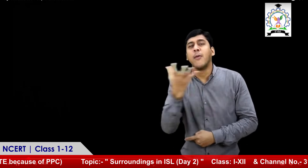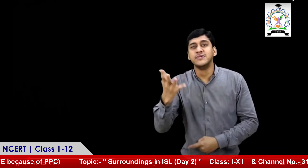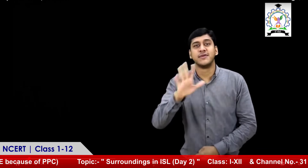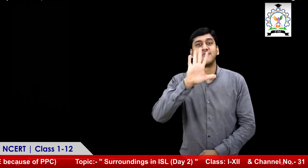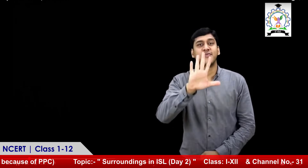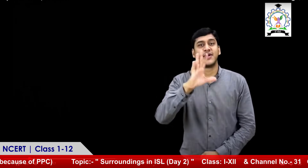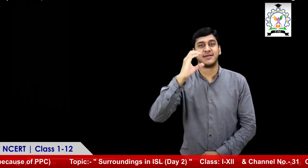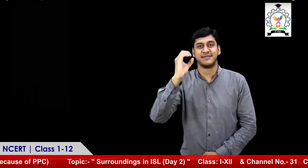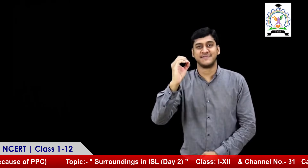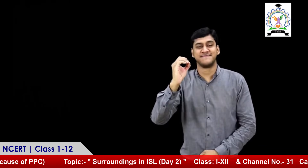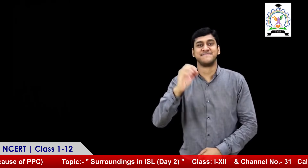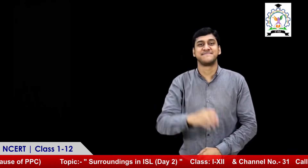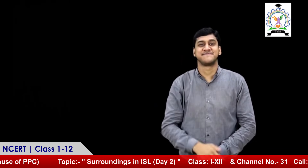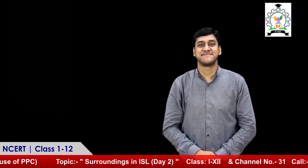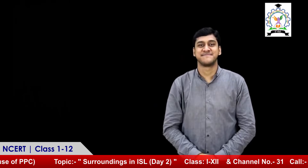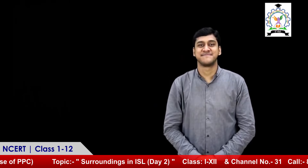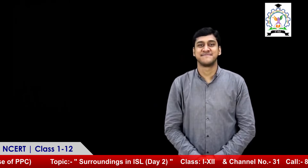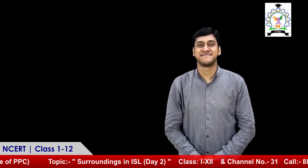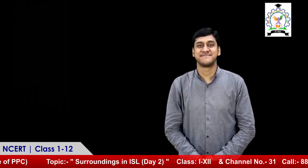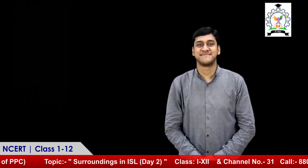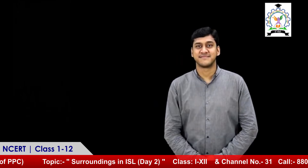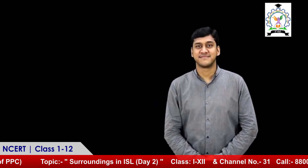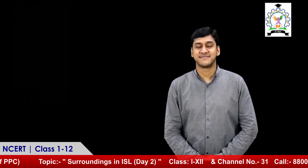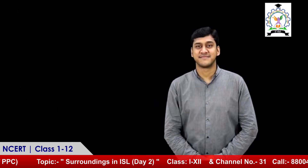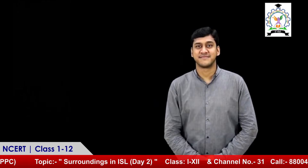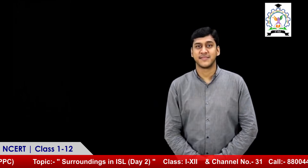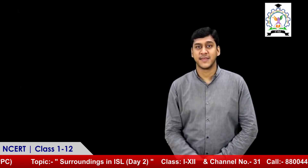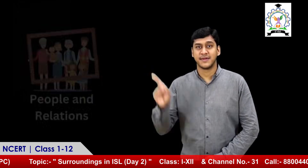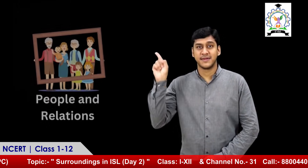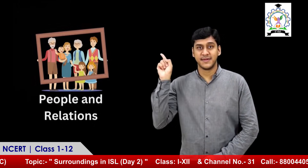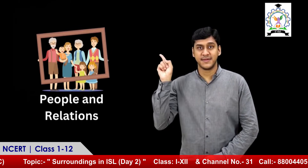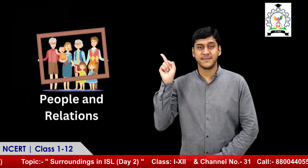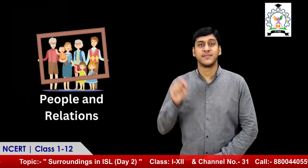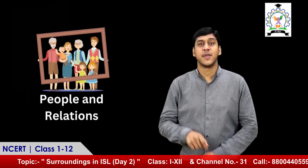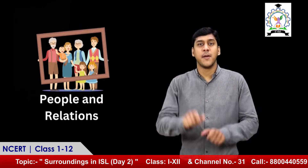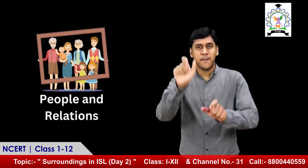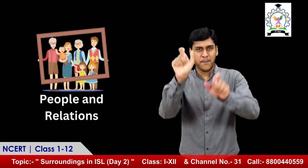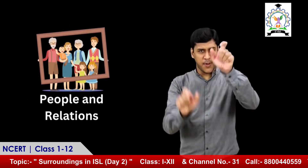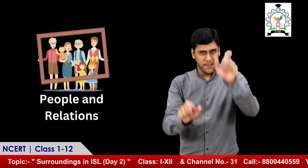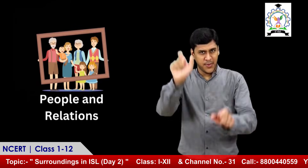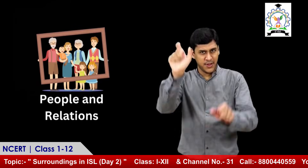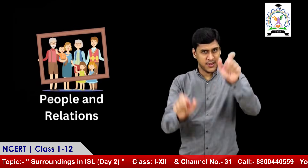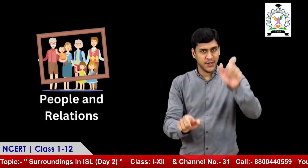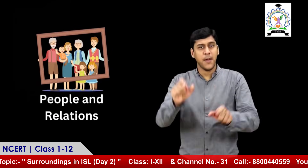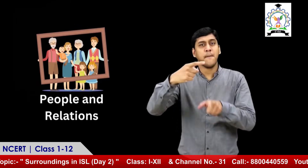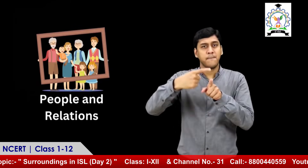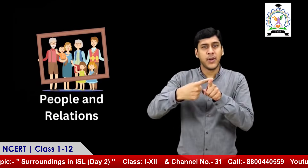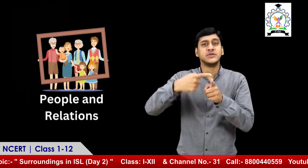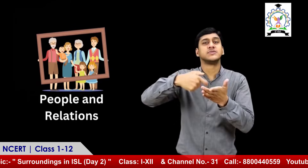1। लोग एवं